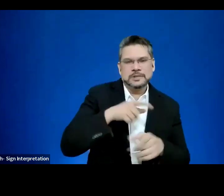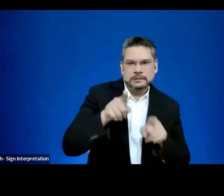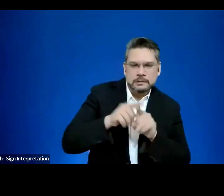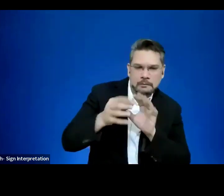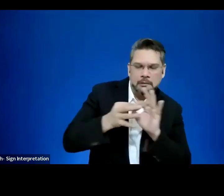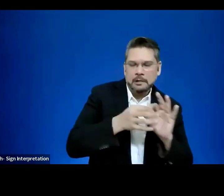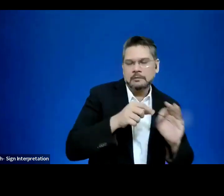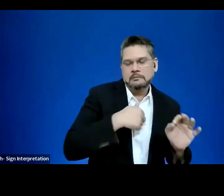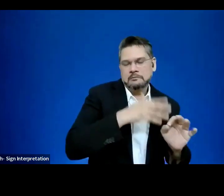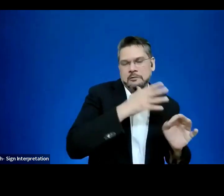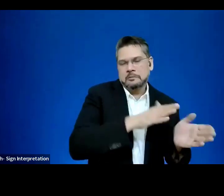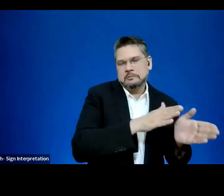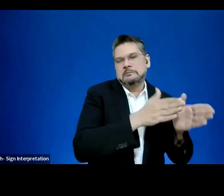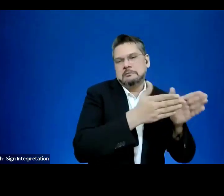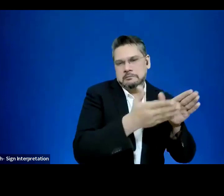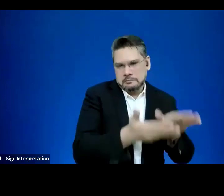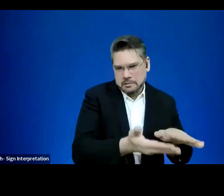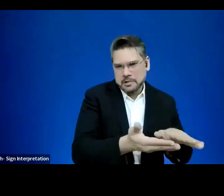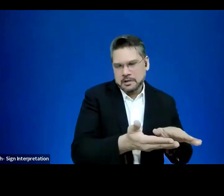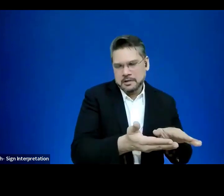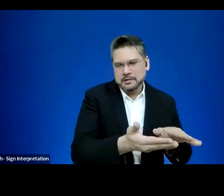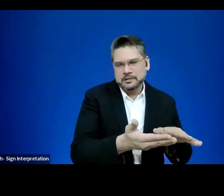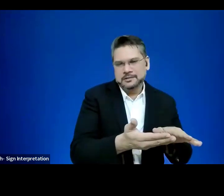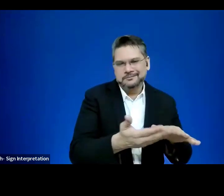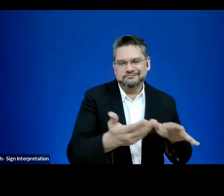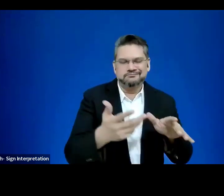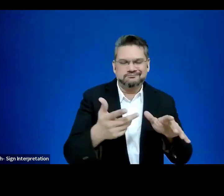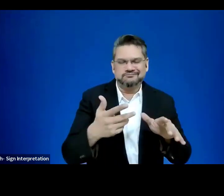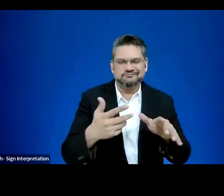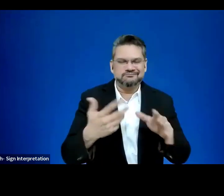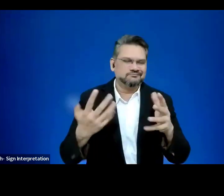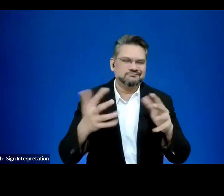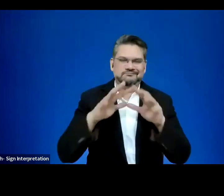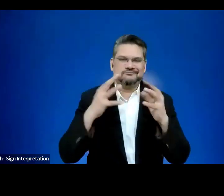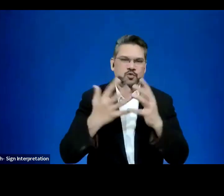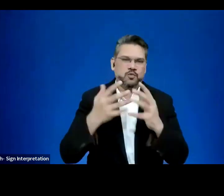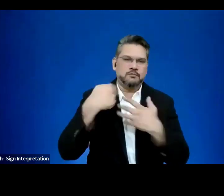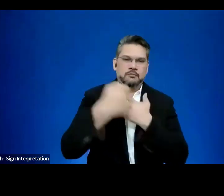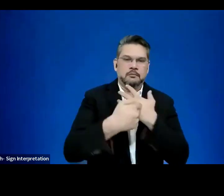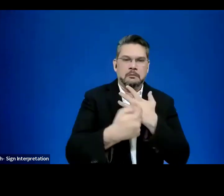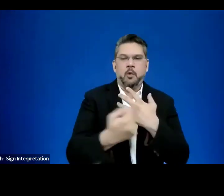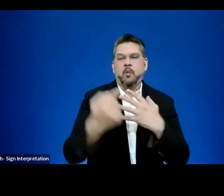像是我们的儿童呢见证一些